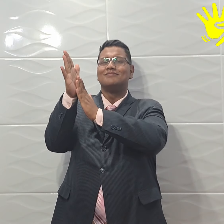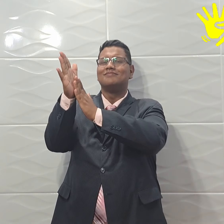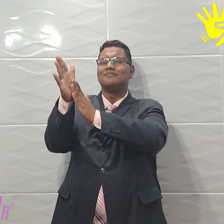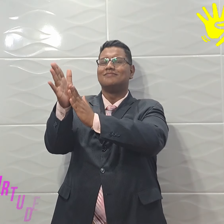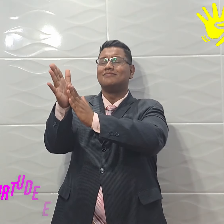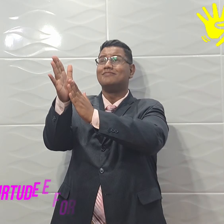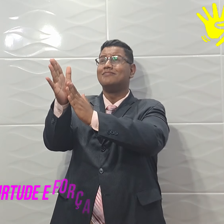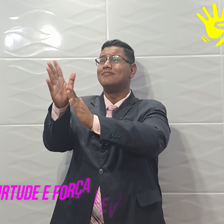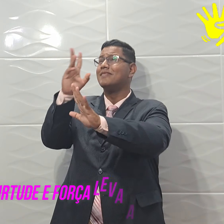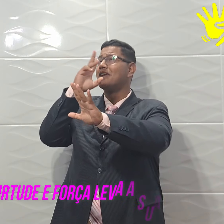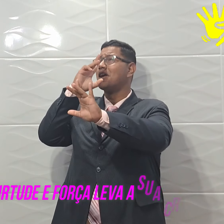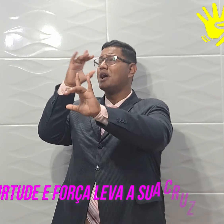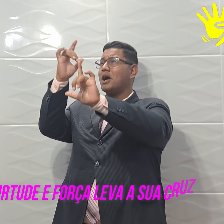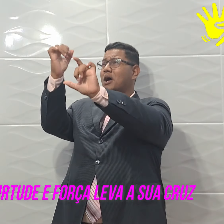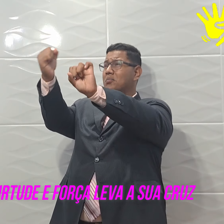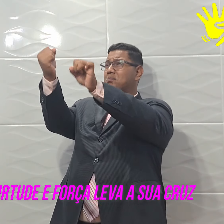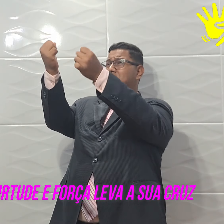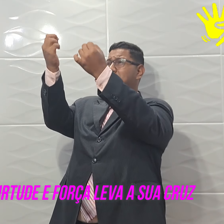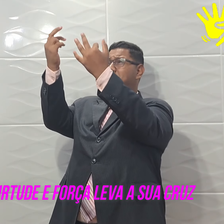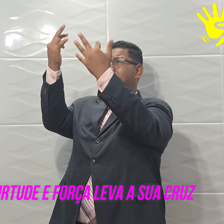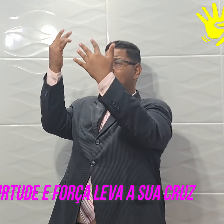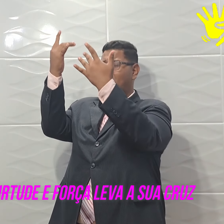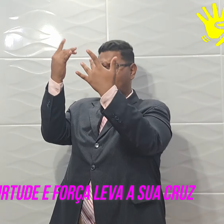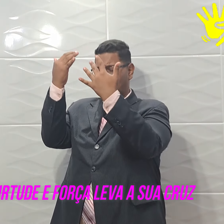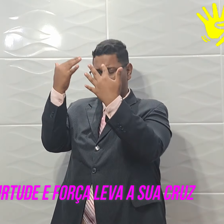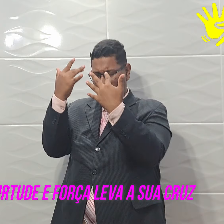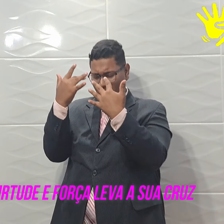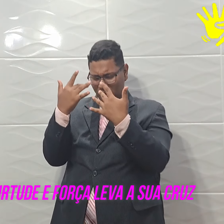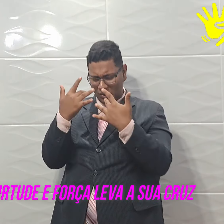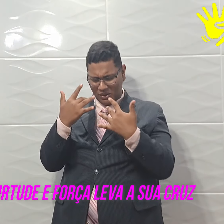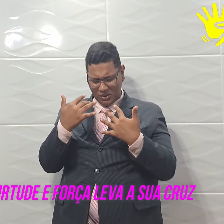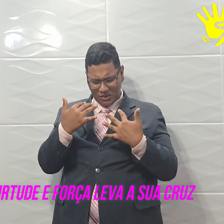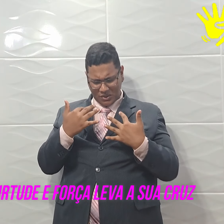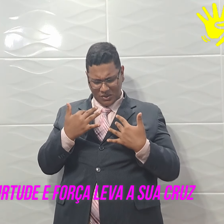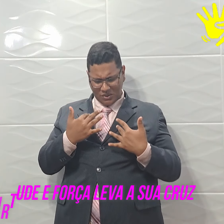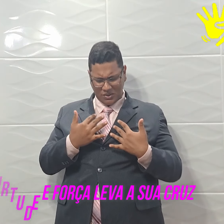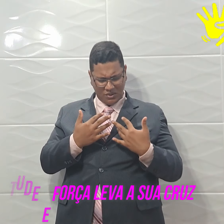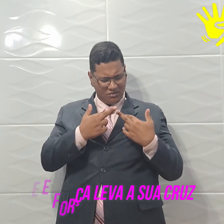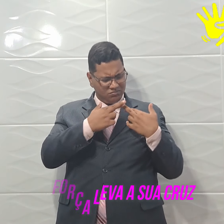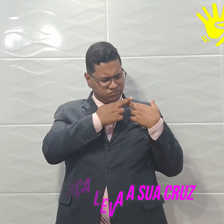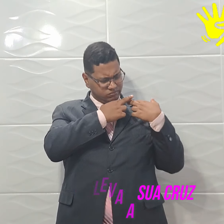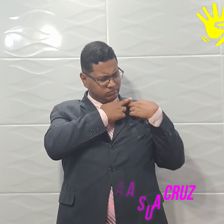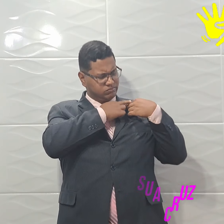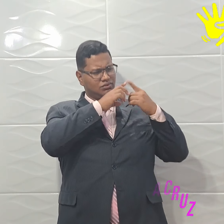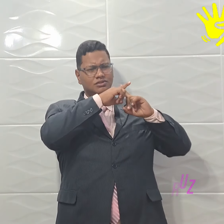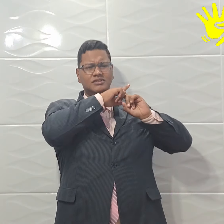Com virtude e força leva a sua cruz